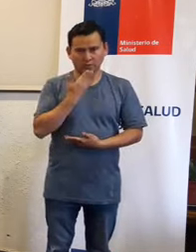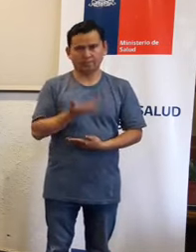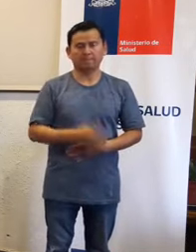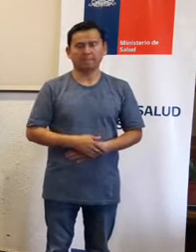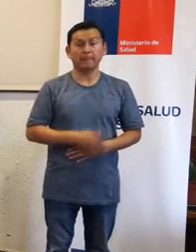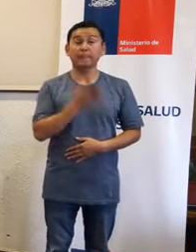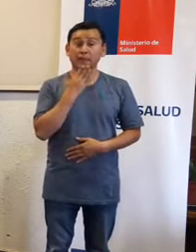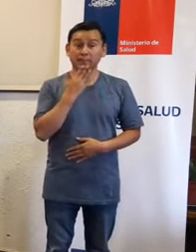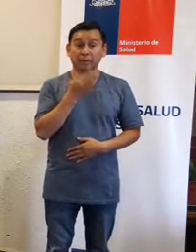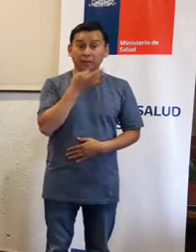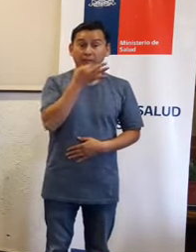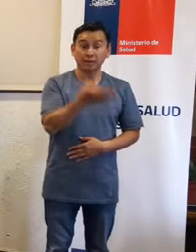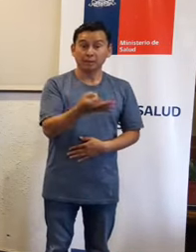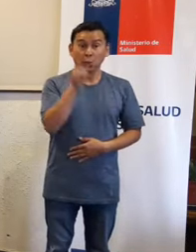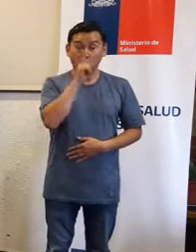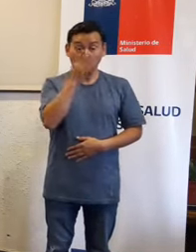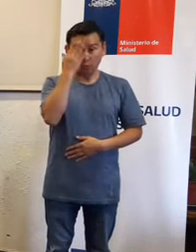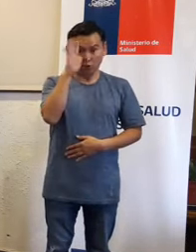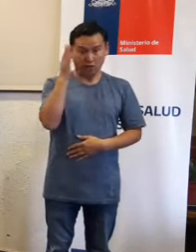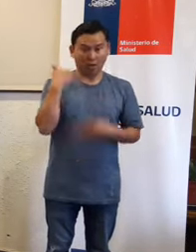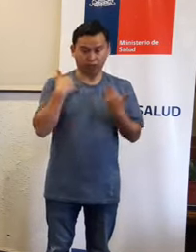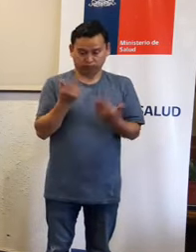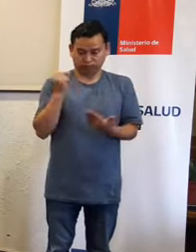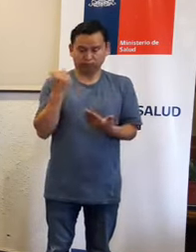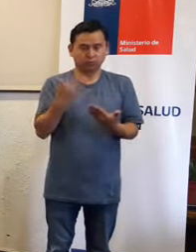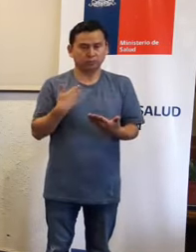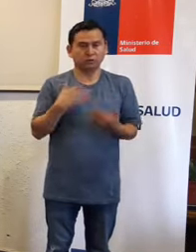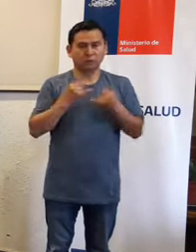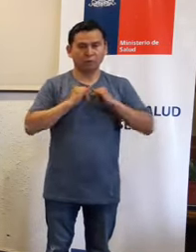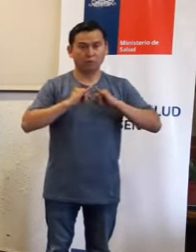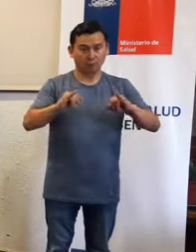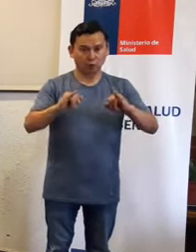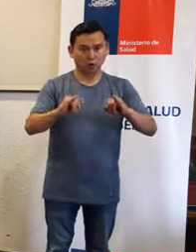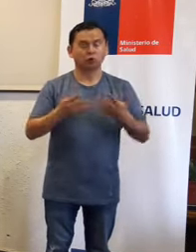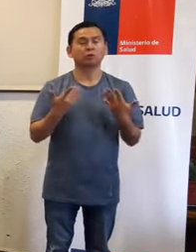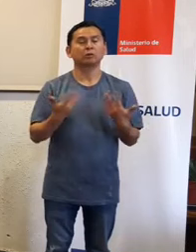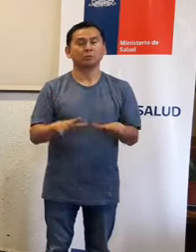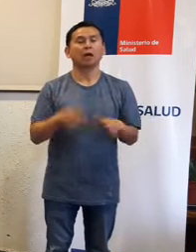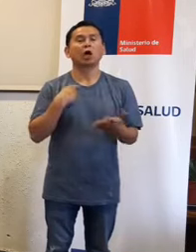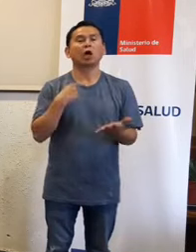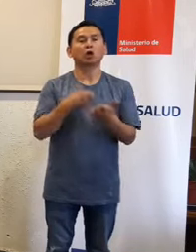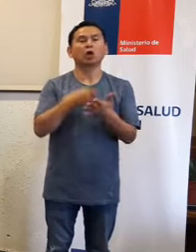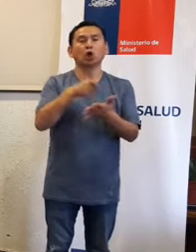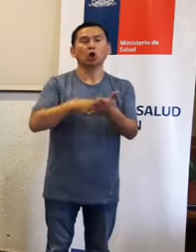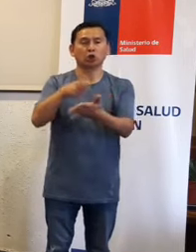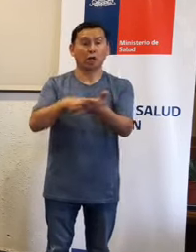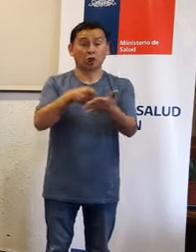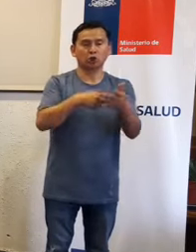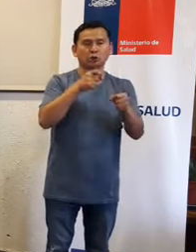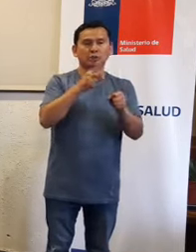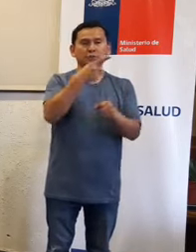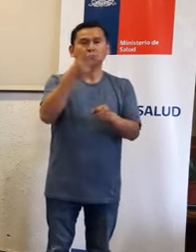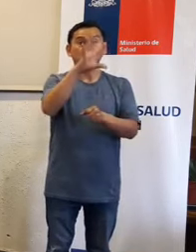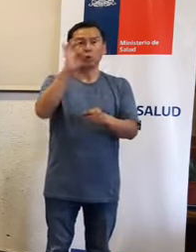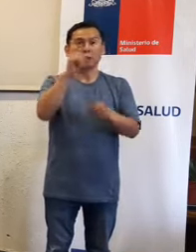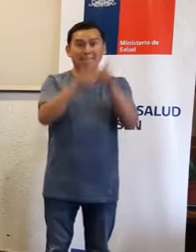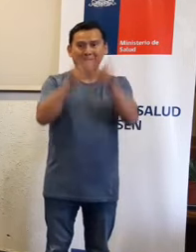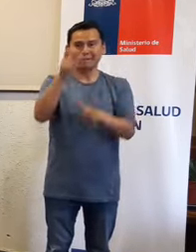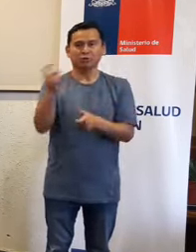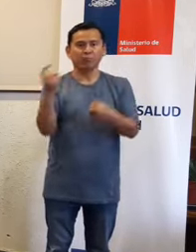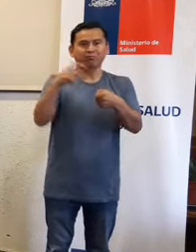También decir que en los últimos días y de acuerdo a la información que nos entregó el servicio de salud, se han contratado más de 150 personas